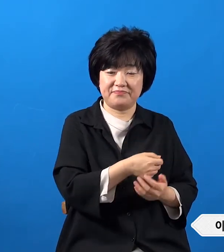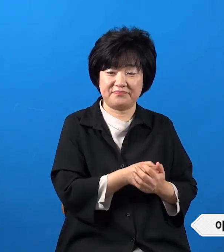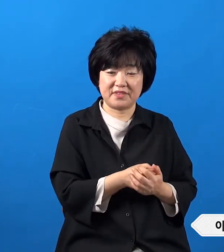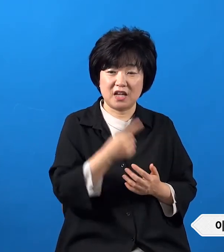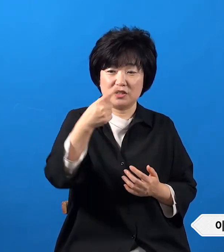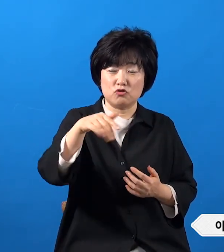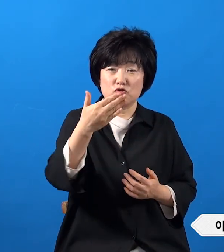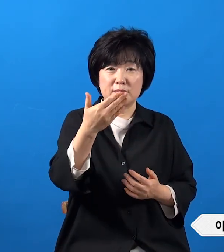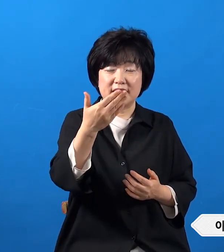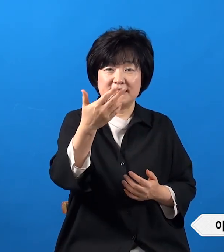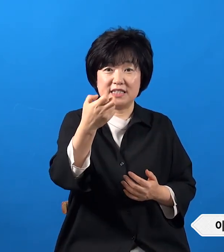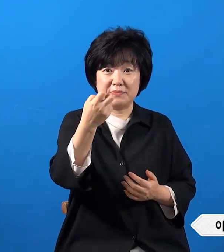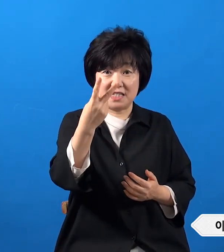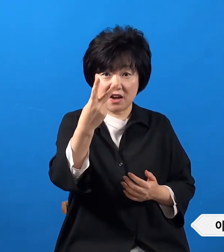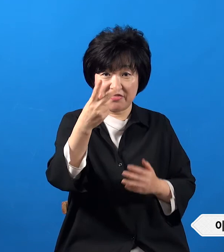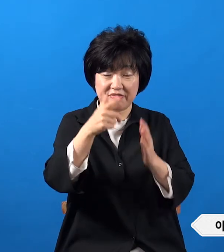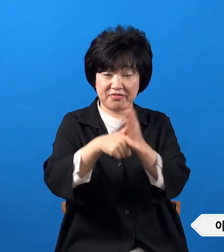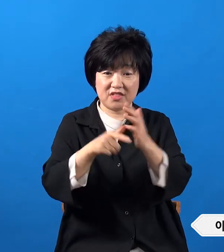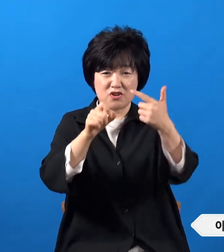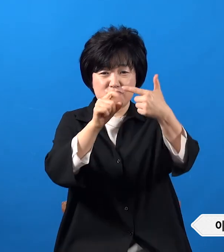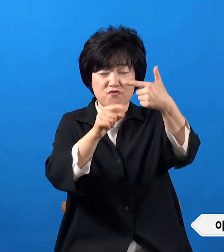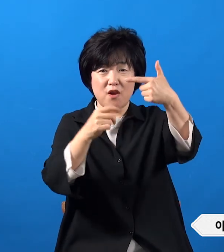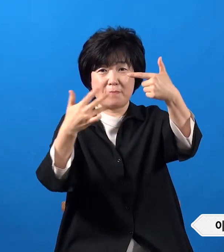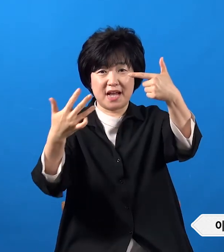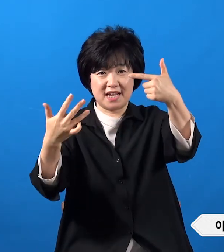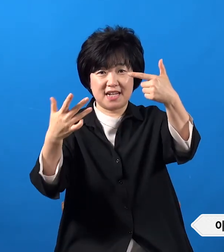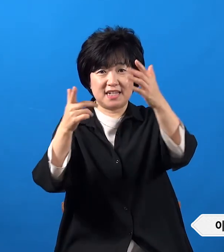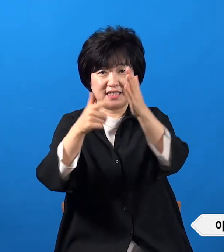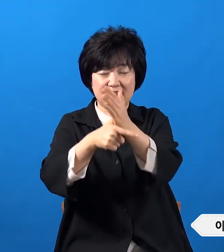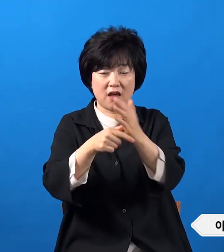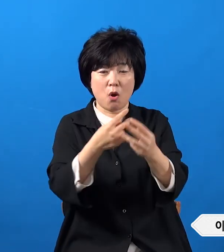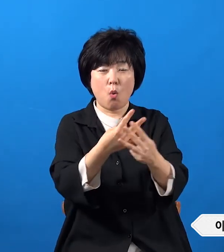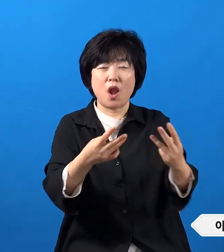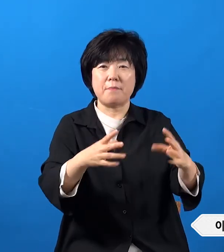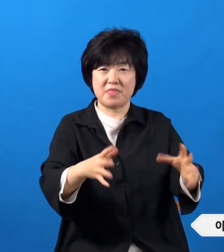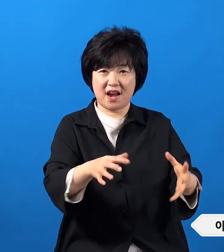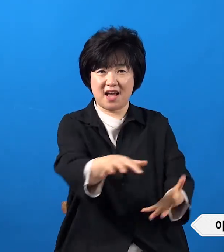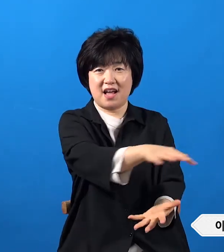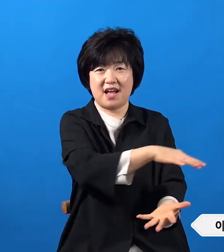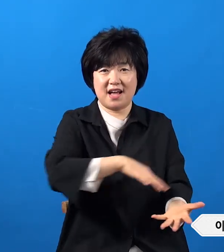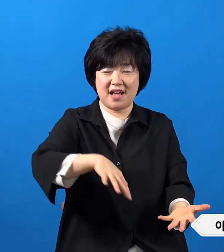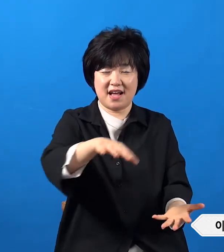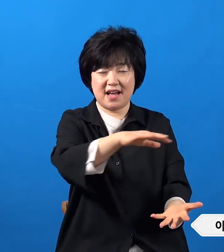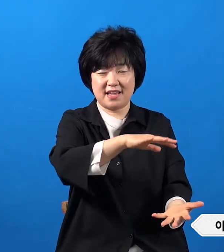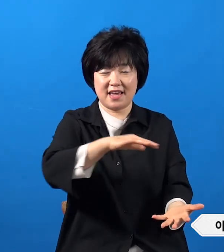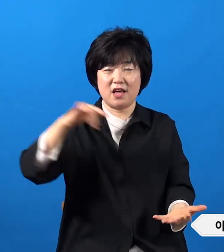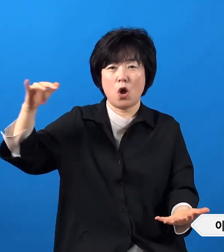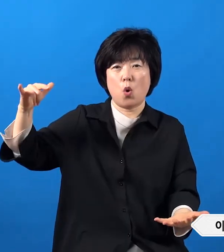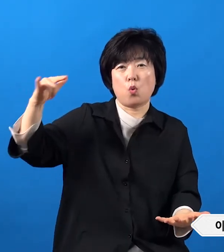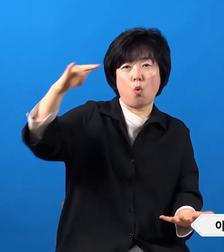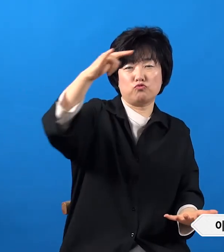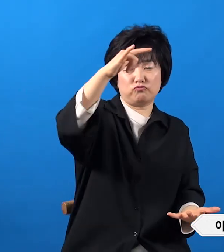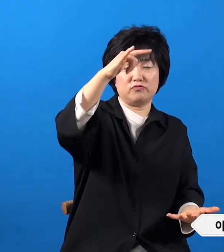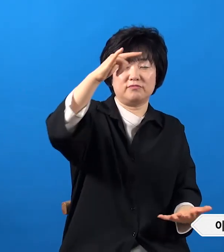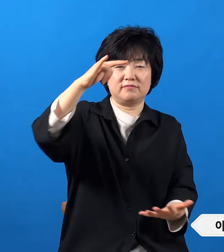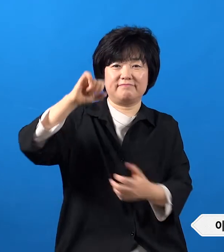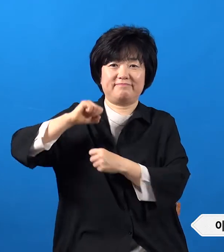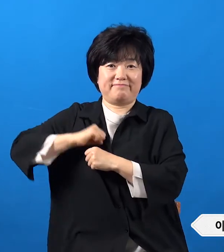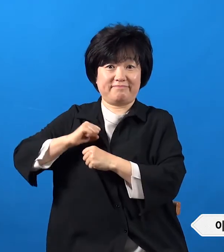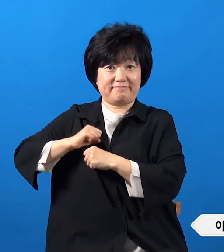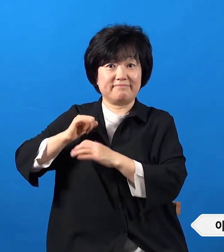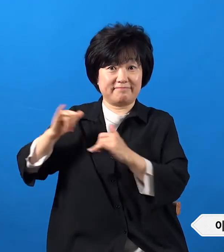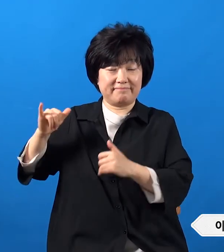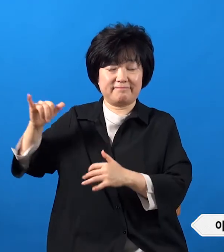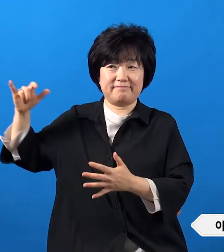1972년 6월 8일 월남전에 공군 조종사였던 존 플러머는 상부로부터